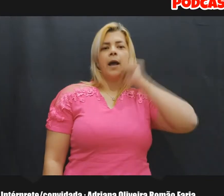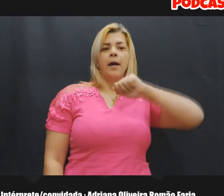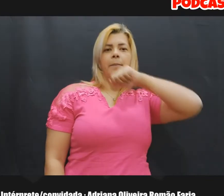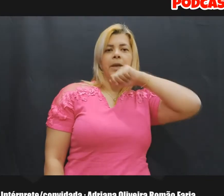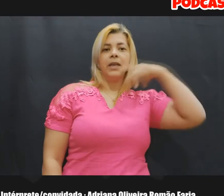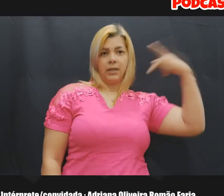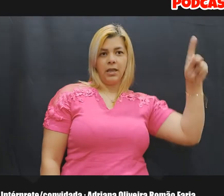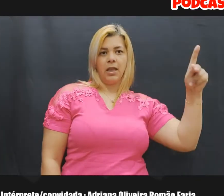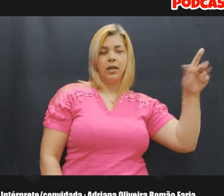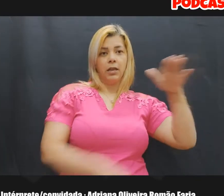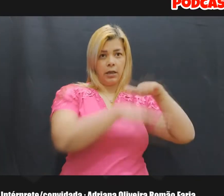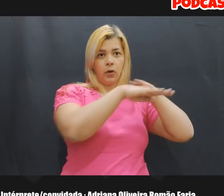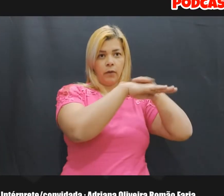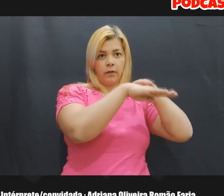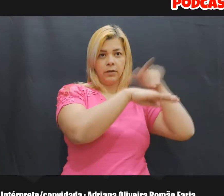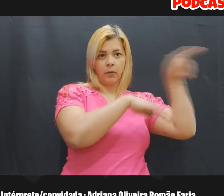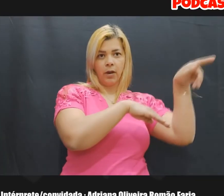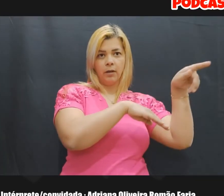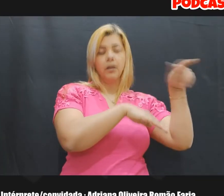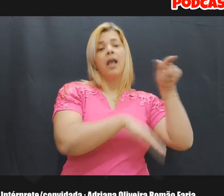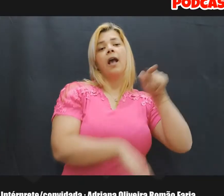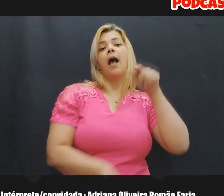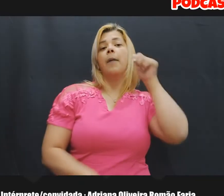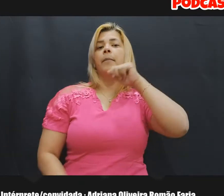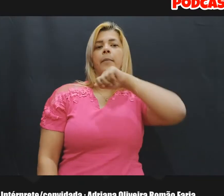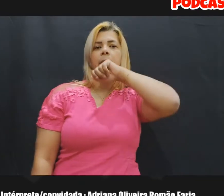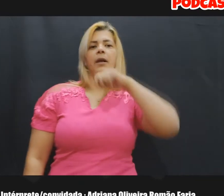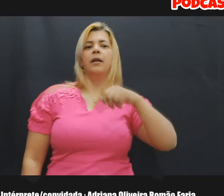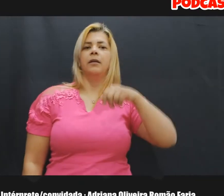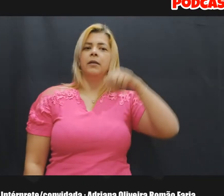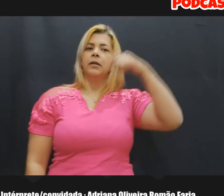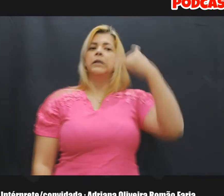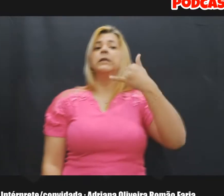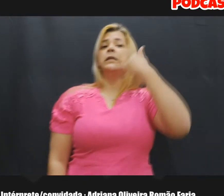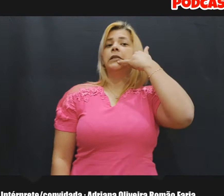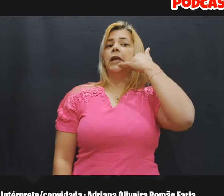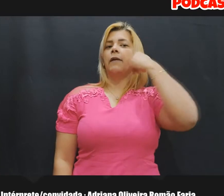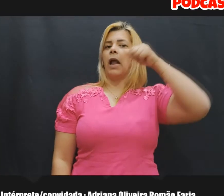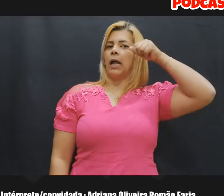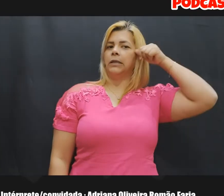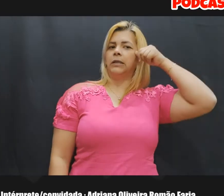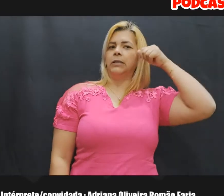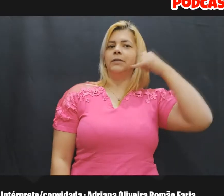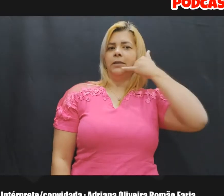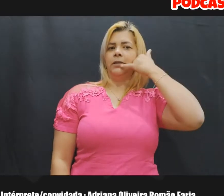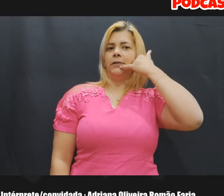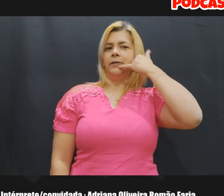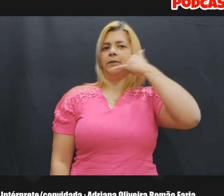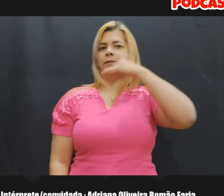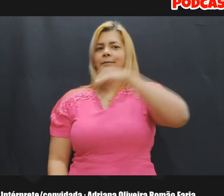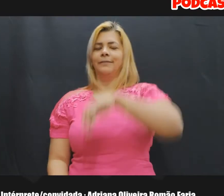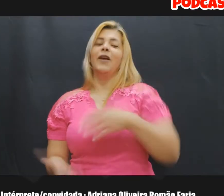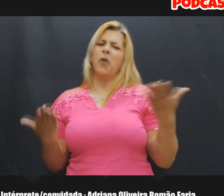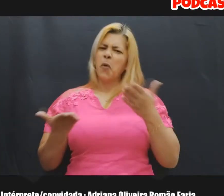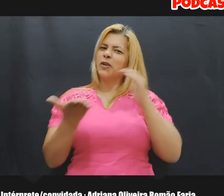com ele, ela ligava para mim. Aquele tempo era telefone só, hoje é celular.